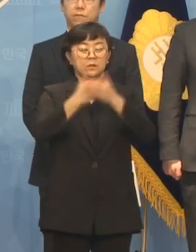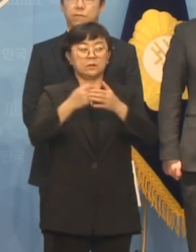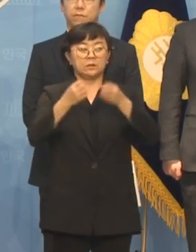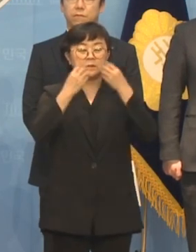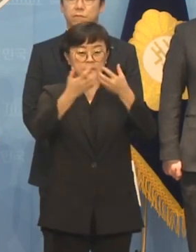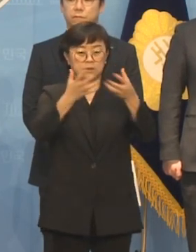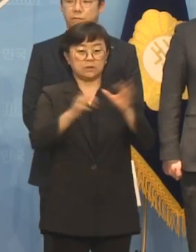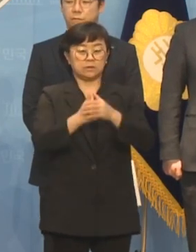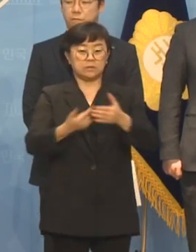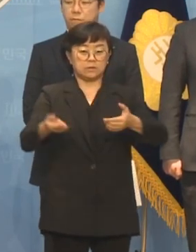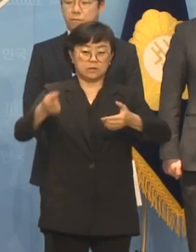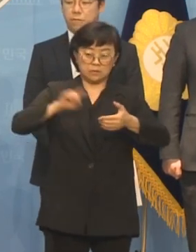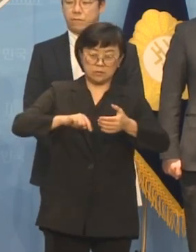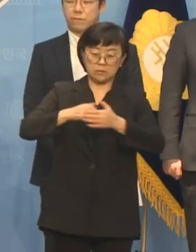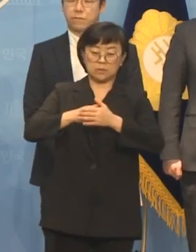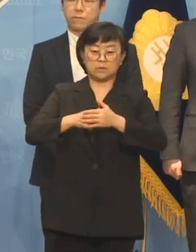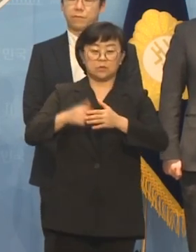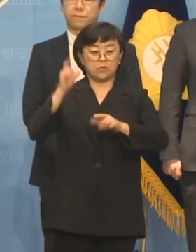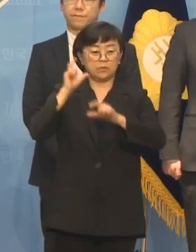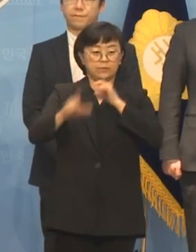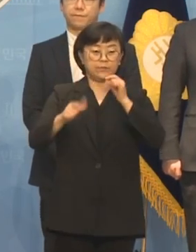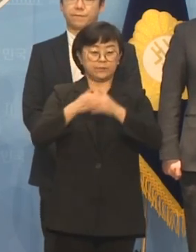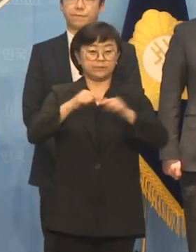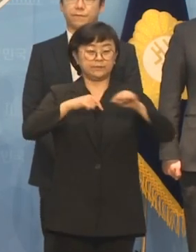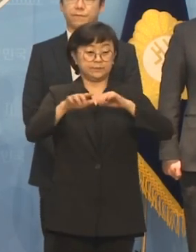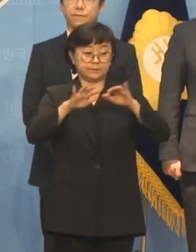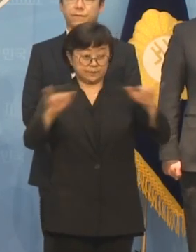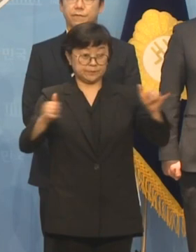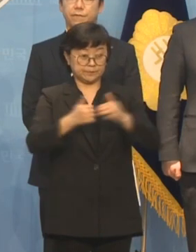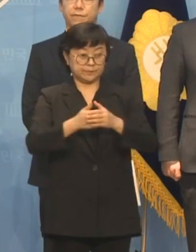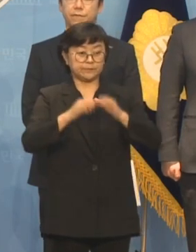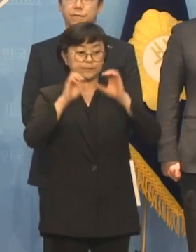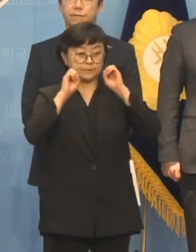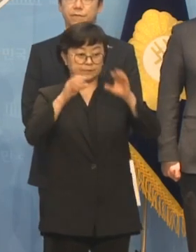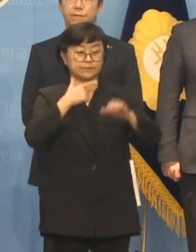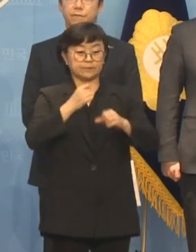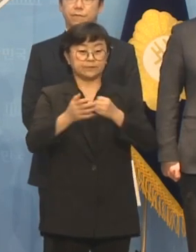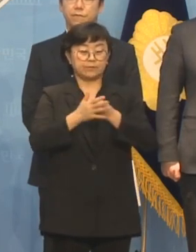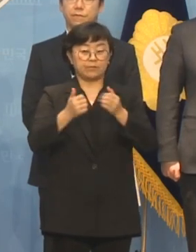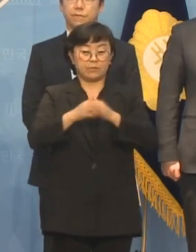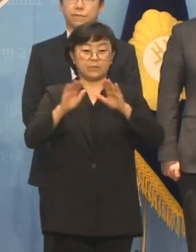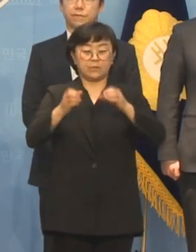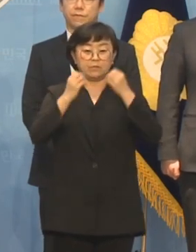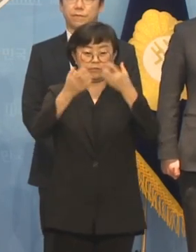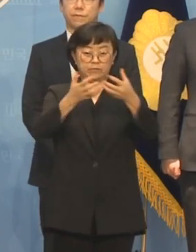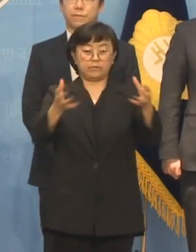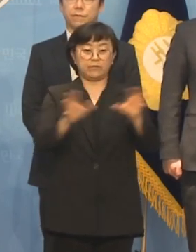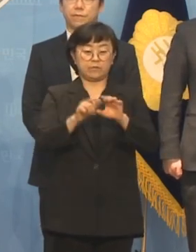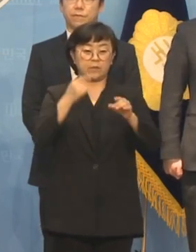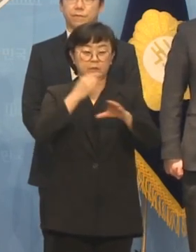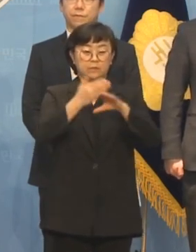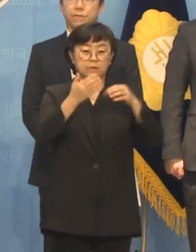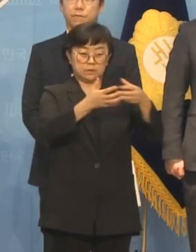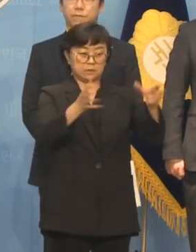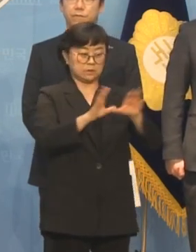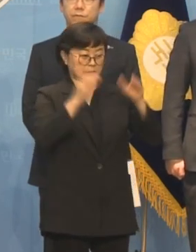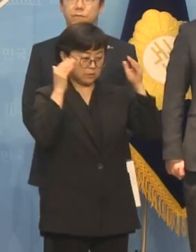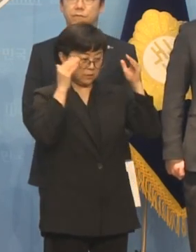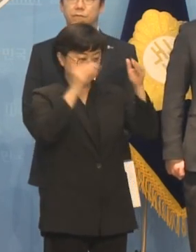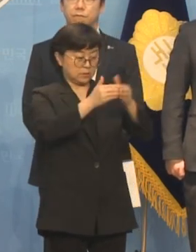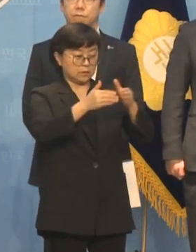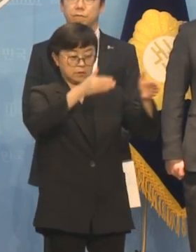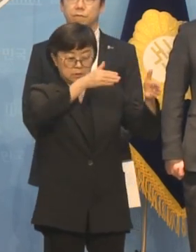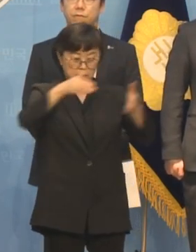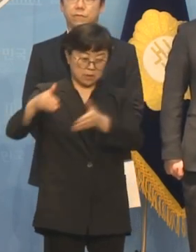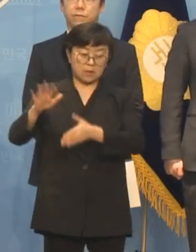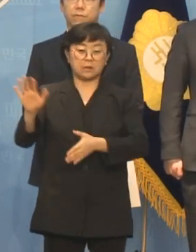개혁연합신당 합류를 고민하는 정치 세력들과 정치인분들께도 알립니다. 개혁연합신당은 민주당으로 향하는 사다리가